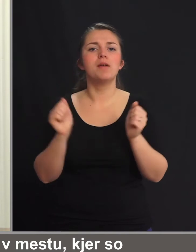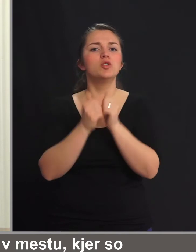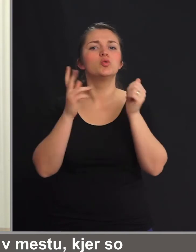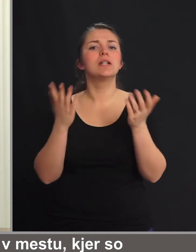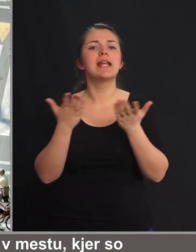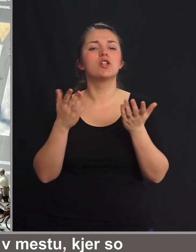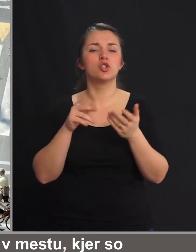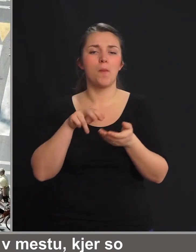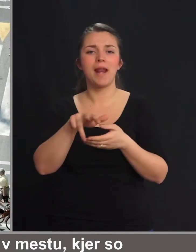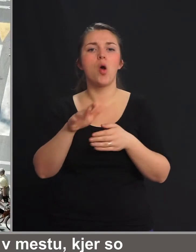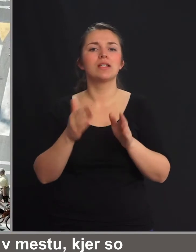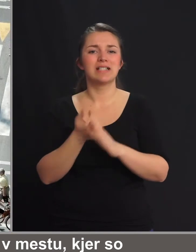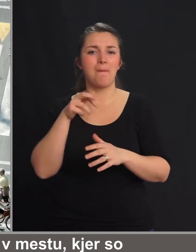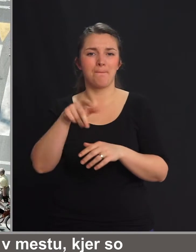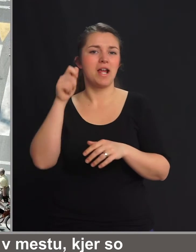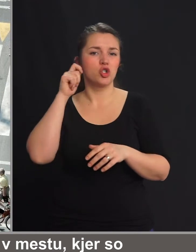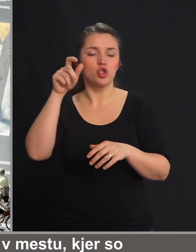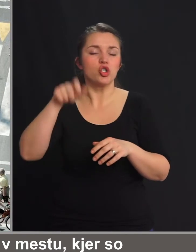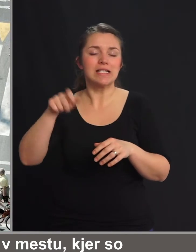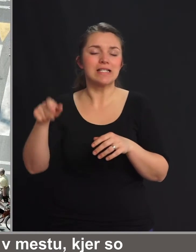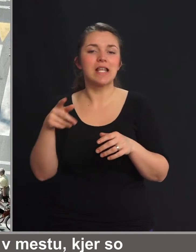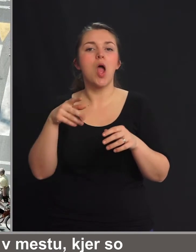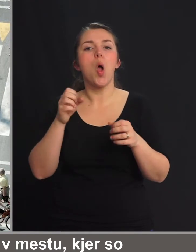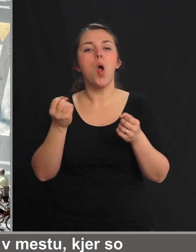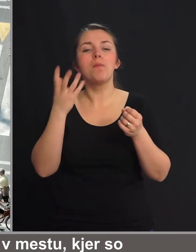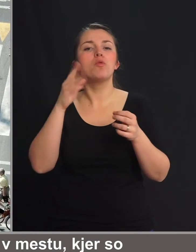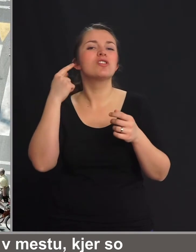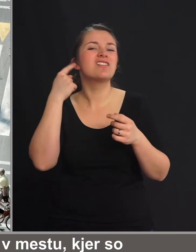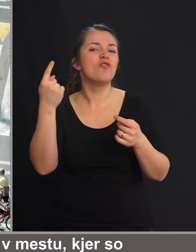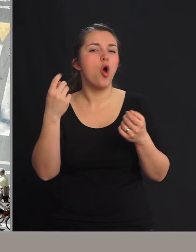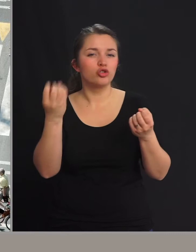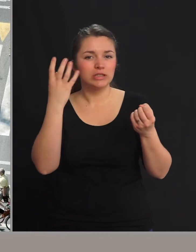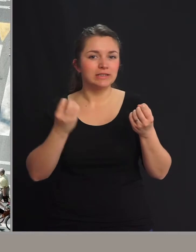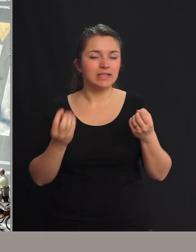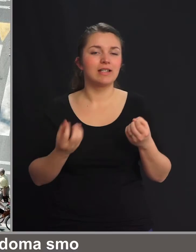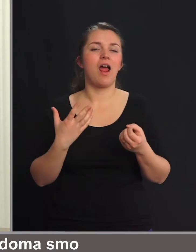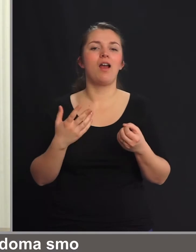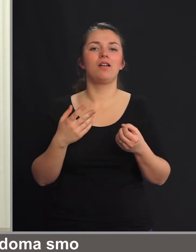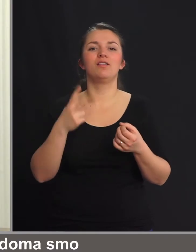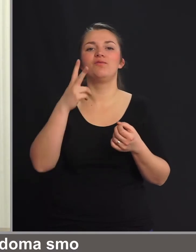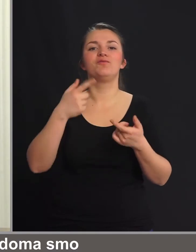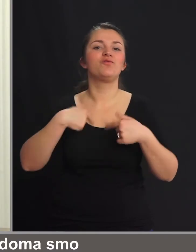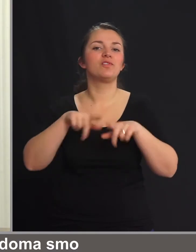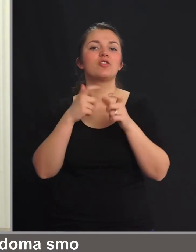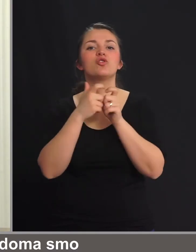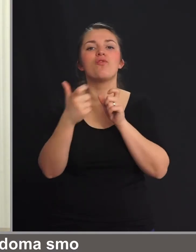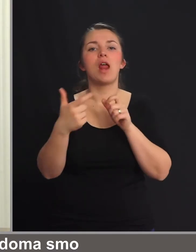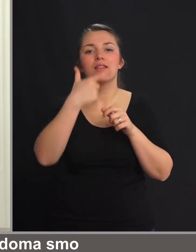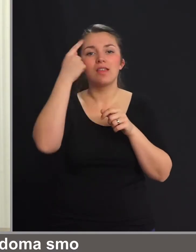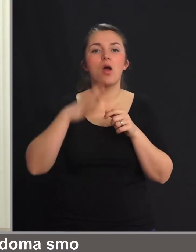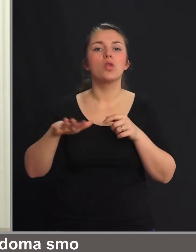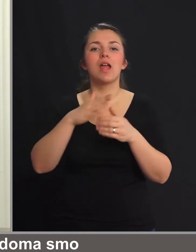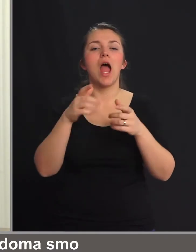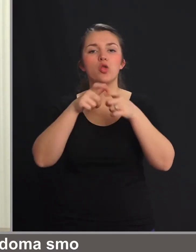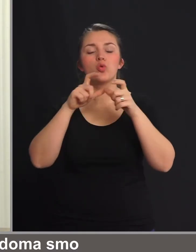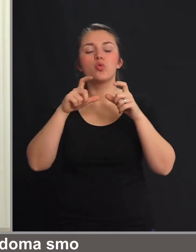semaforje v mestu, kjer so prehodi za pešce opremljene z zvočnimi signali. V naši